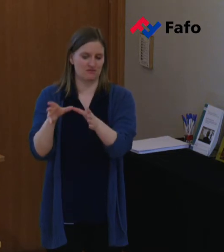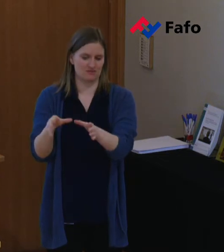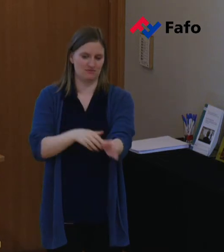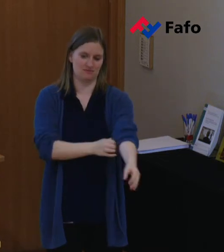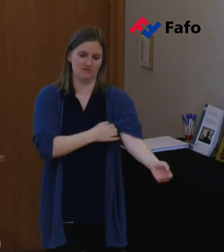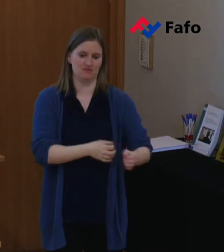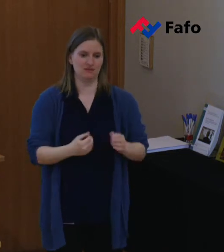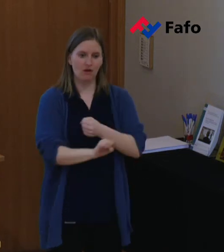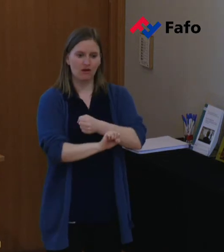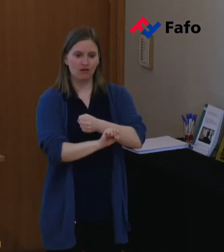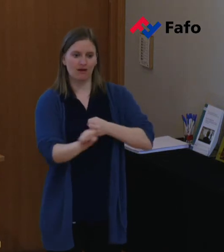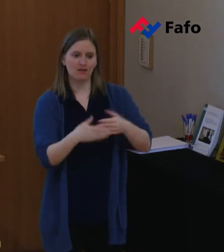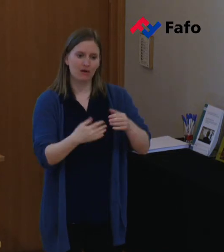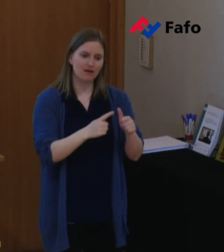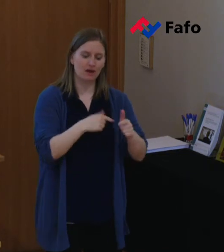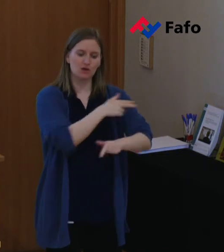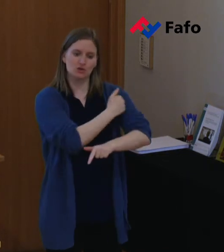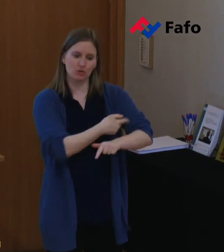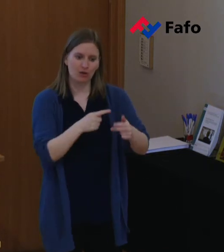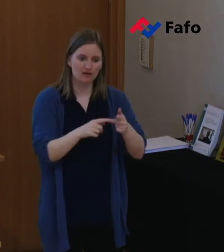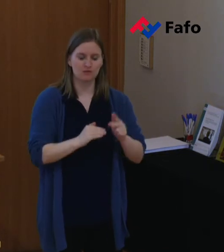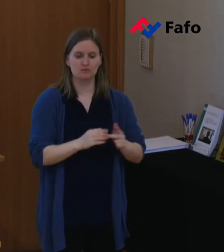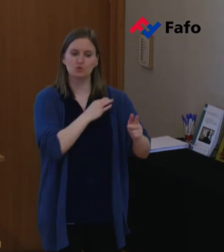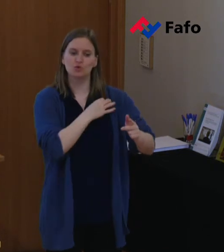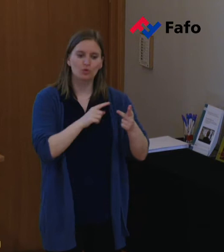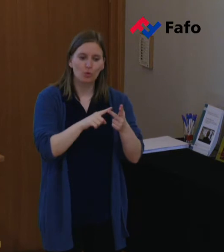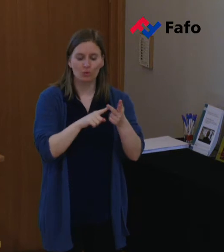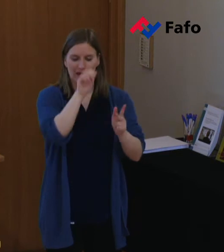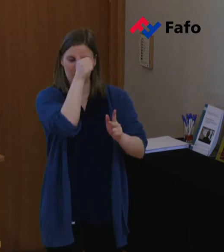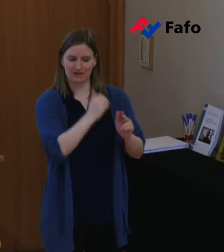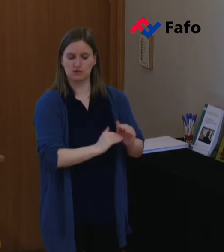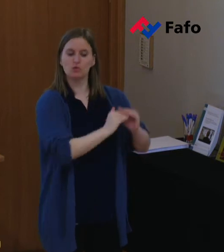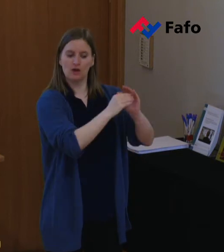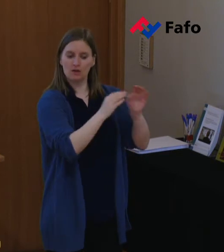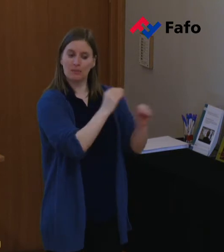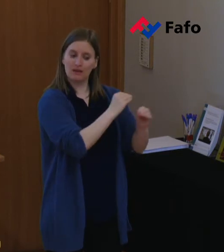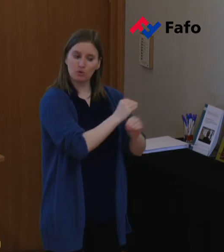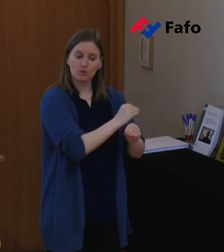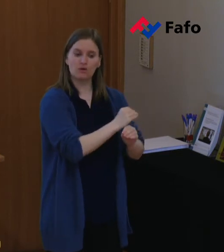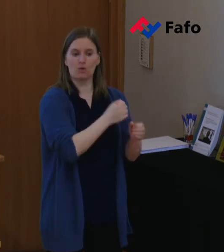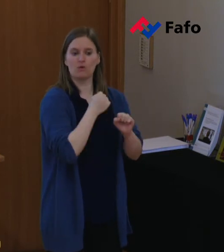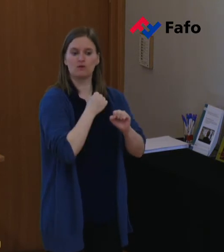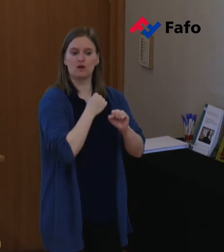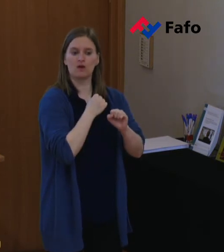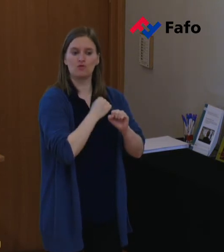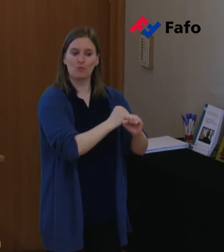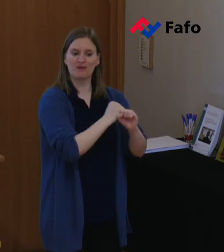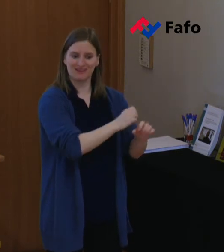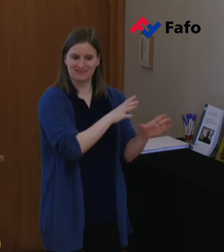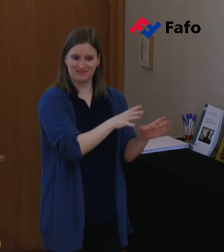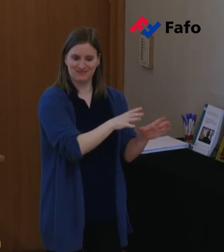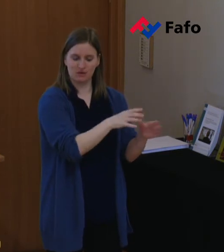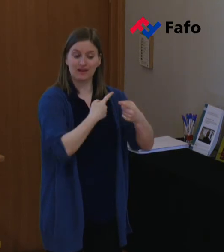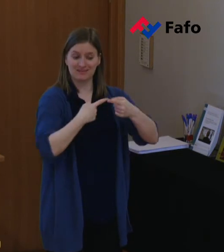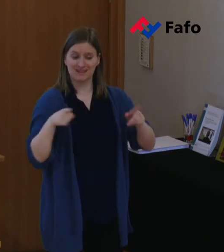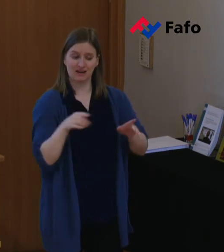Det er vernepleiere, sykepleiere, sosionomer, i Bergen også en sosialpedagog og en tømrer. Og det skiller jo litt disse to prosjektene, er at